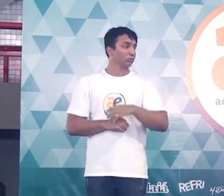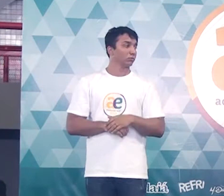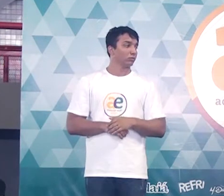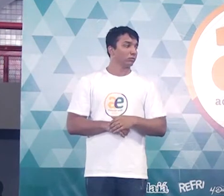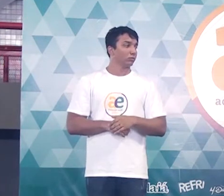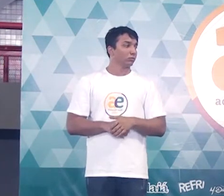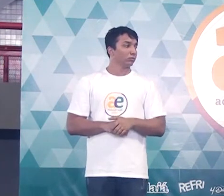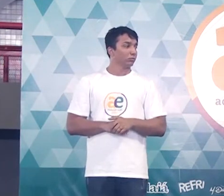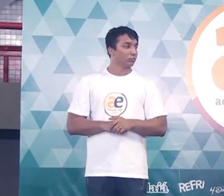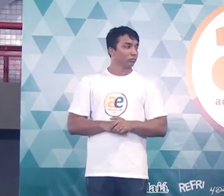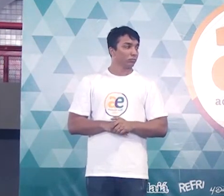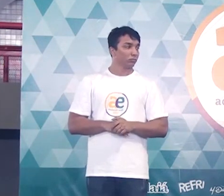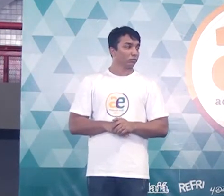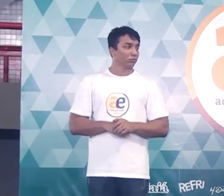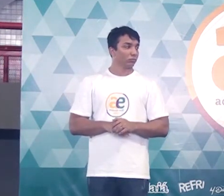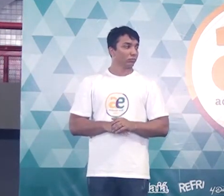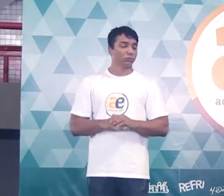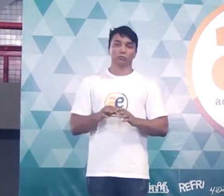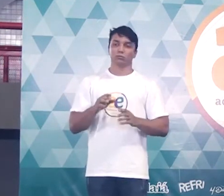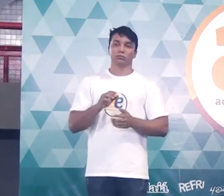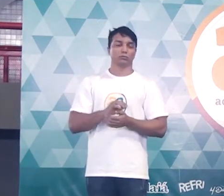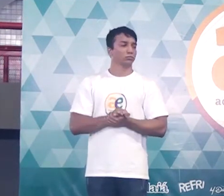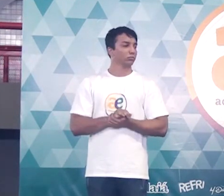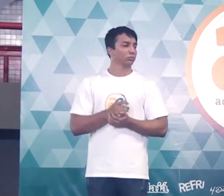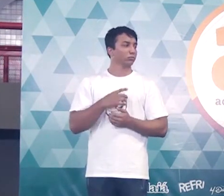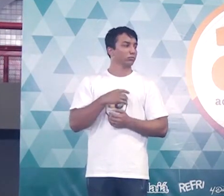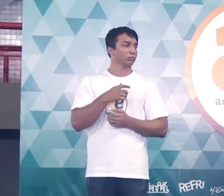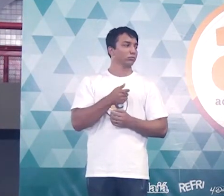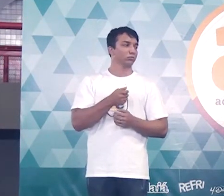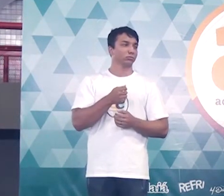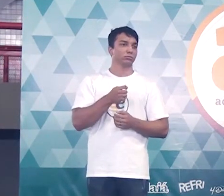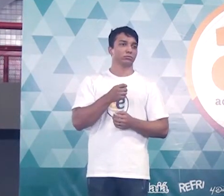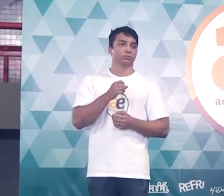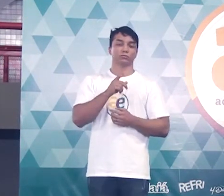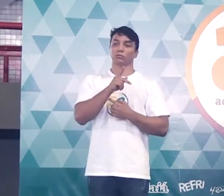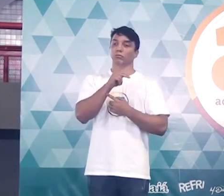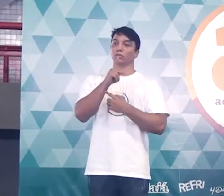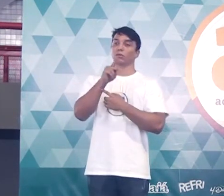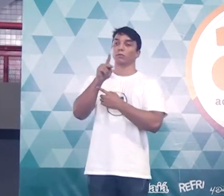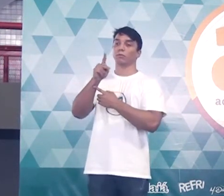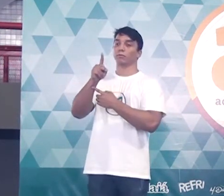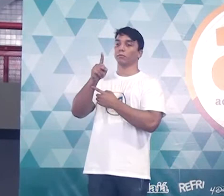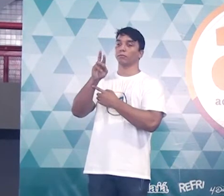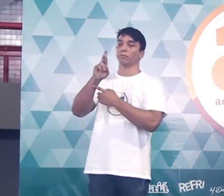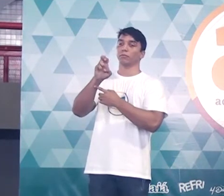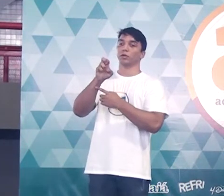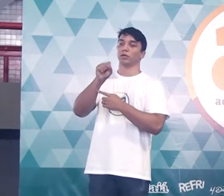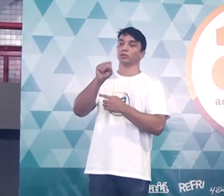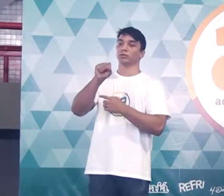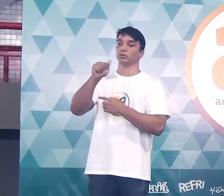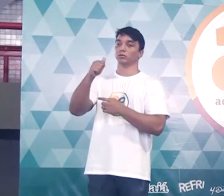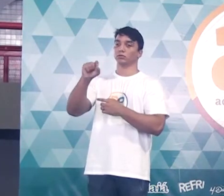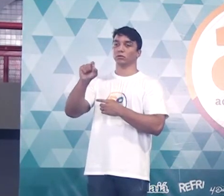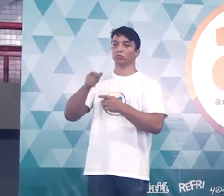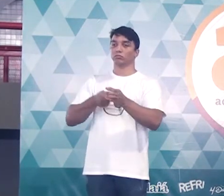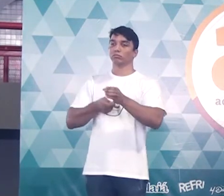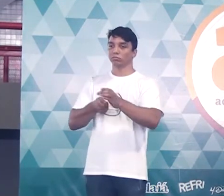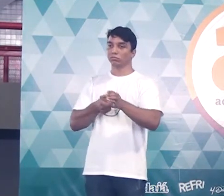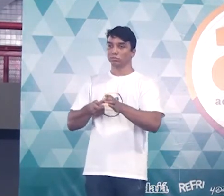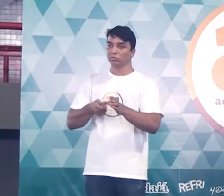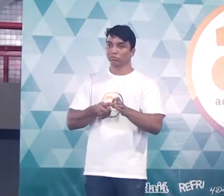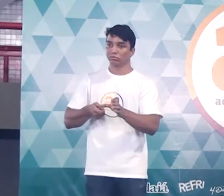É aconselhável, sim. Porque a panela de pressão... Panela de pressão é um perigo, viu, gente? Panela de pressão lá em